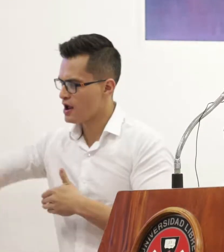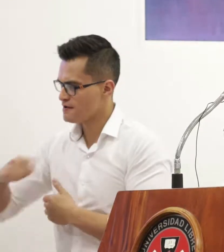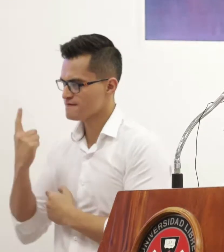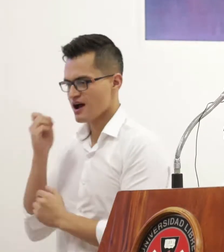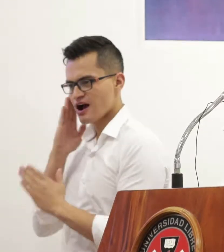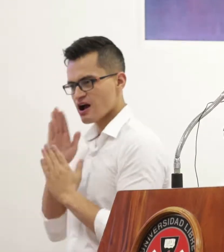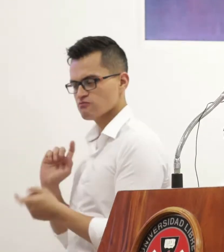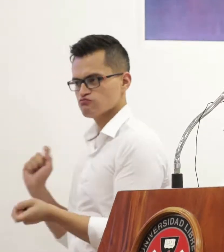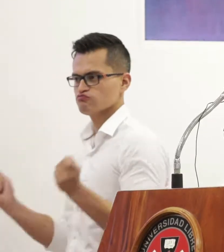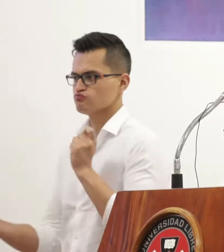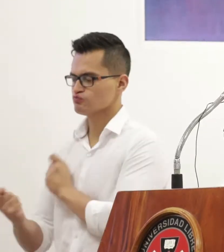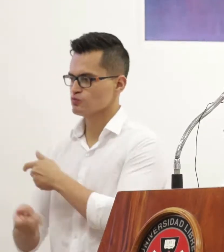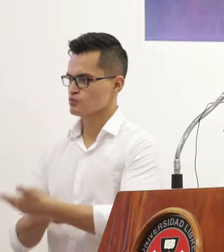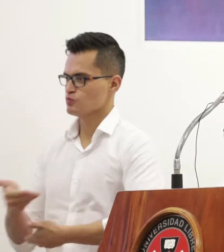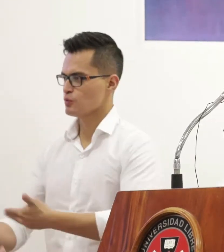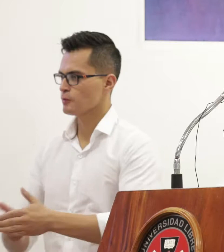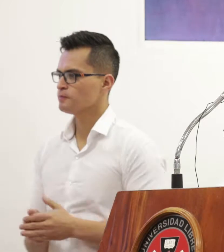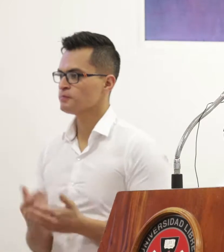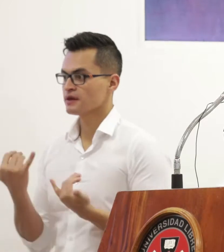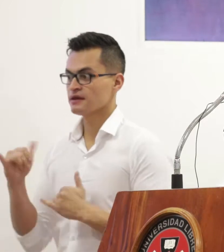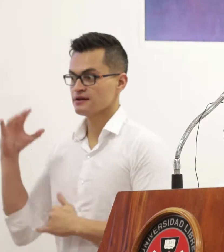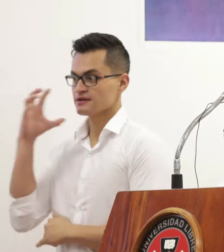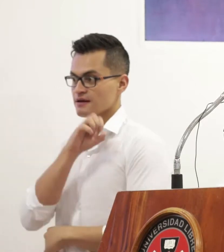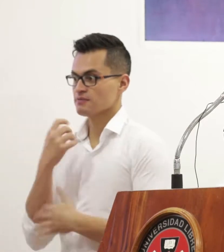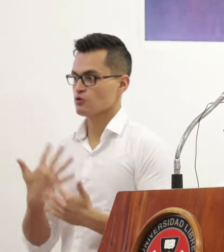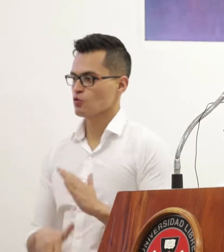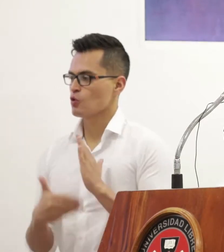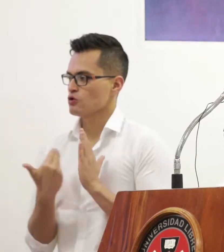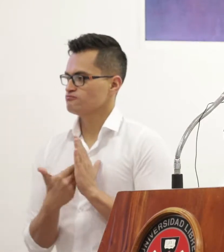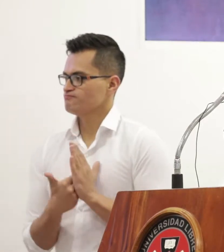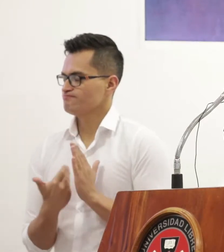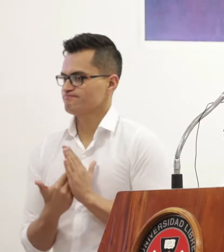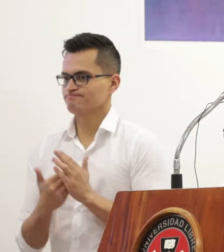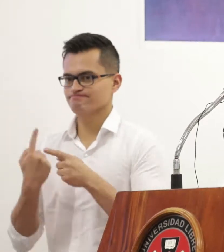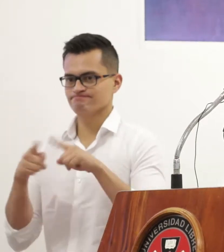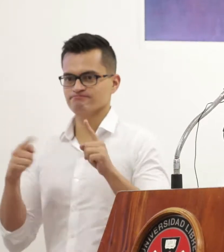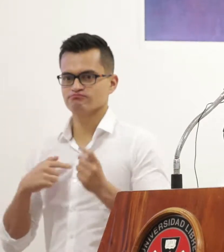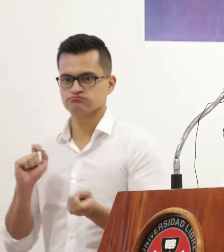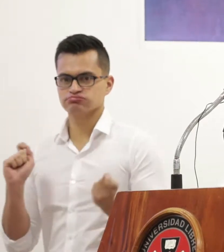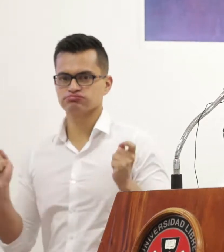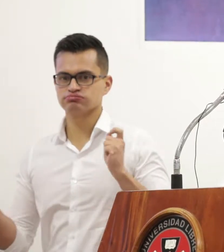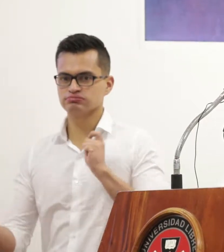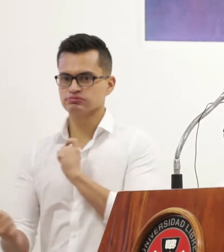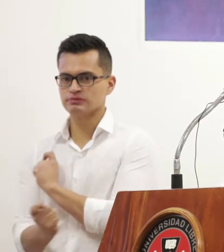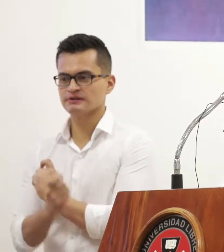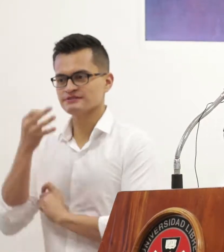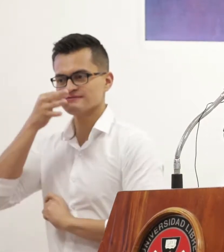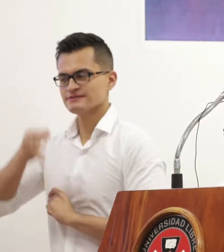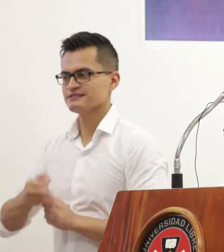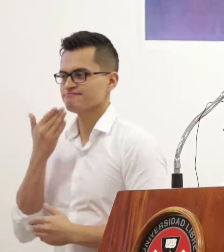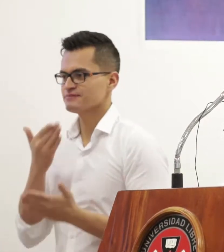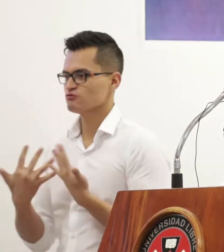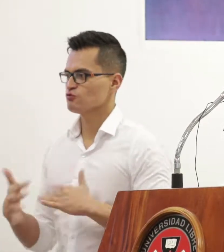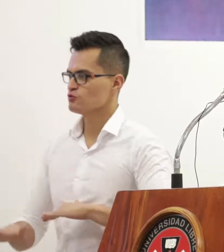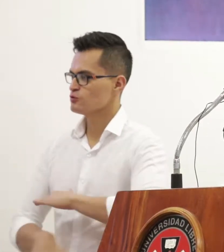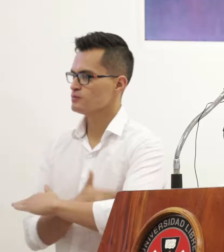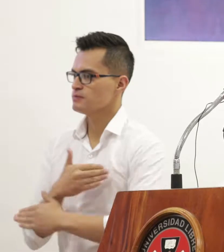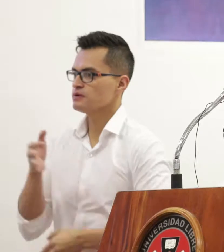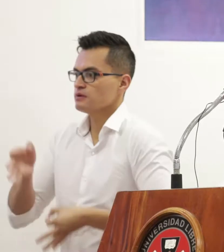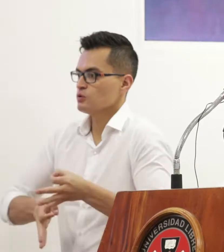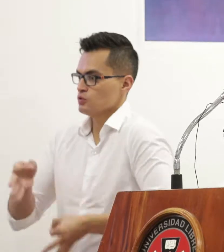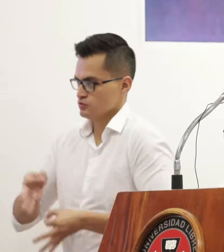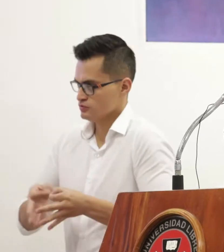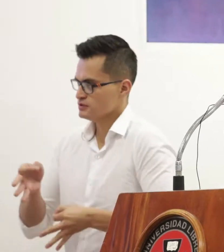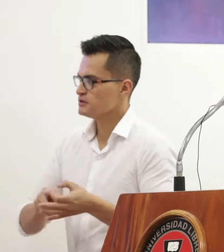Colombia. La verdad se ha visto la diferencia y es muy grato saber que contamos con el Ministerio de Justicia